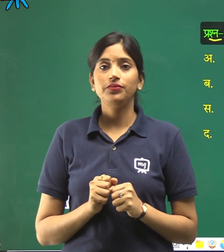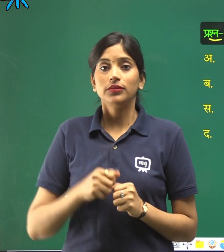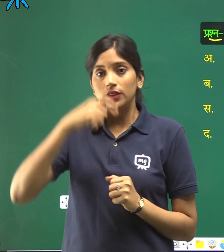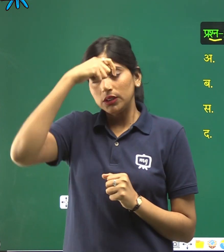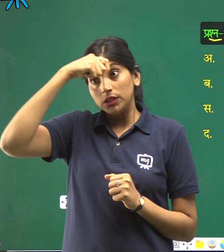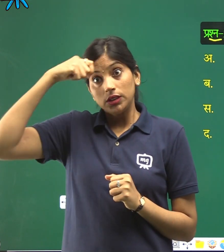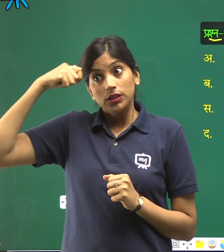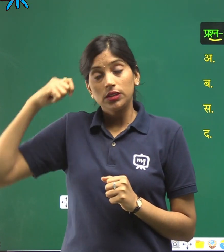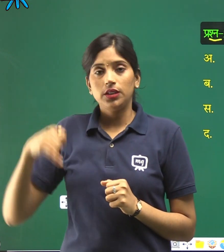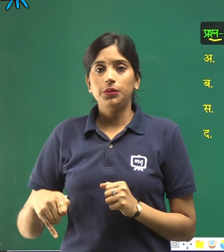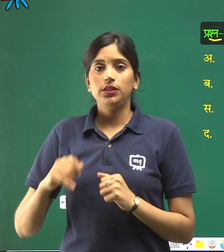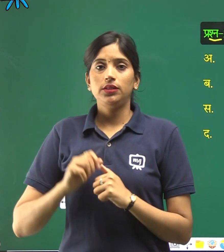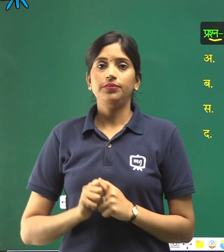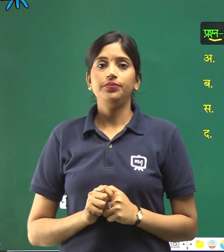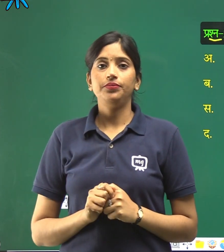गर्मी से,